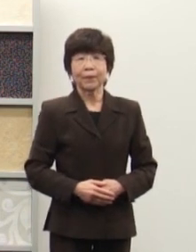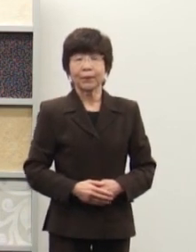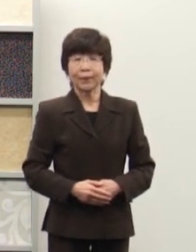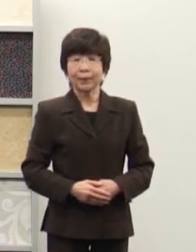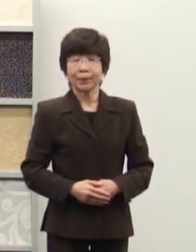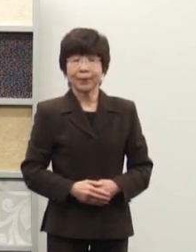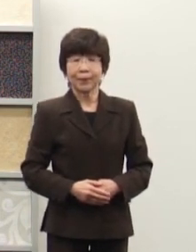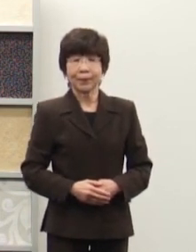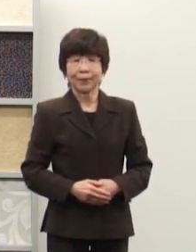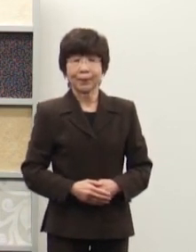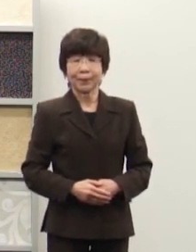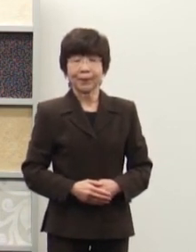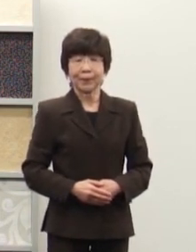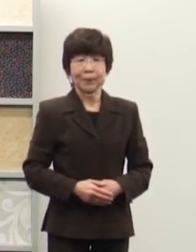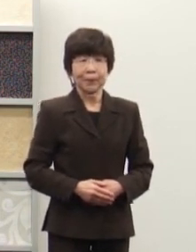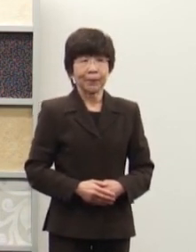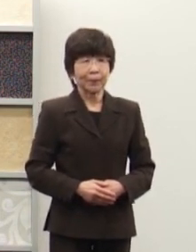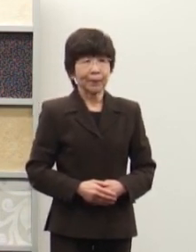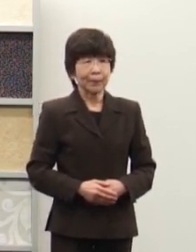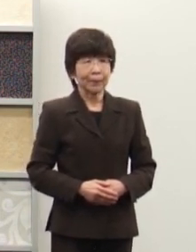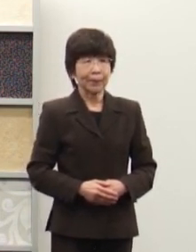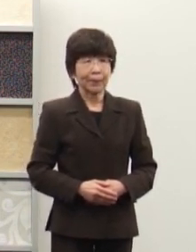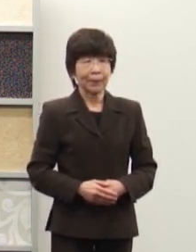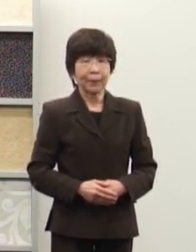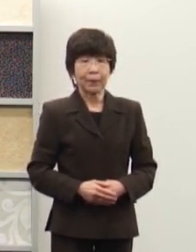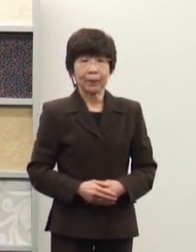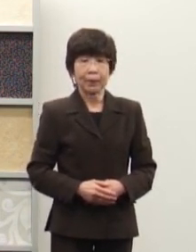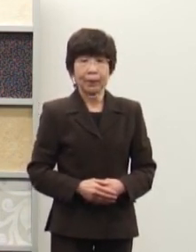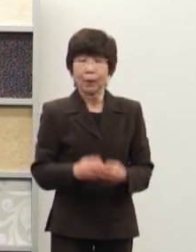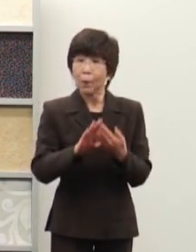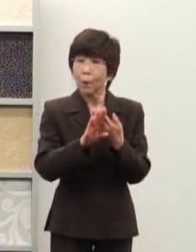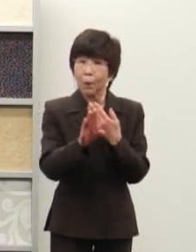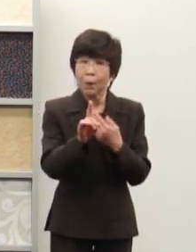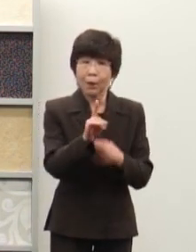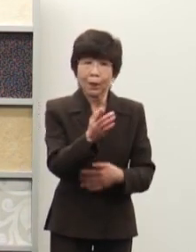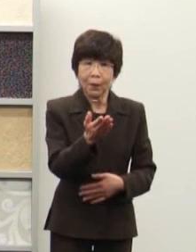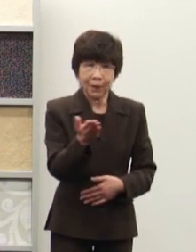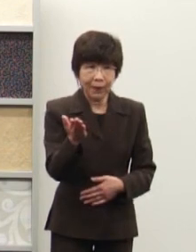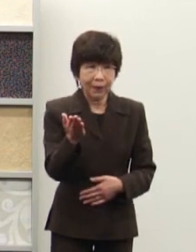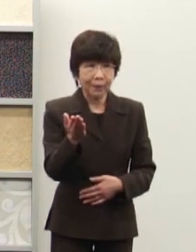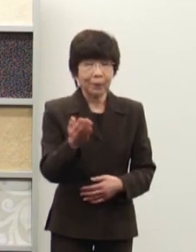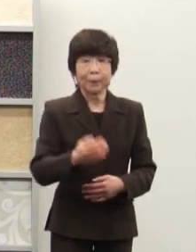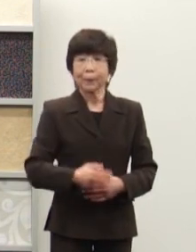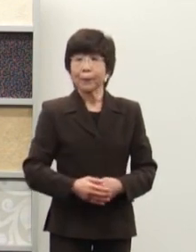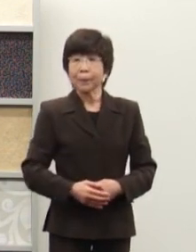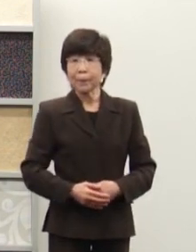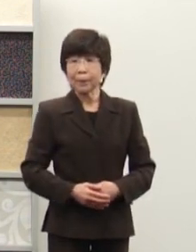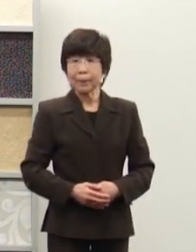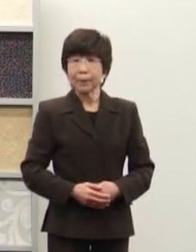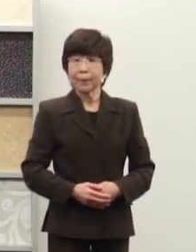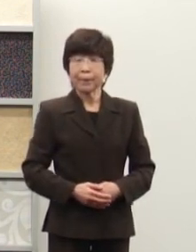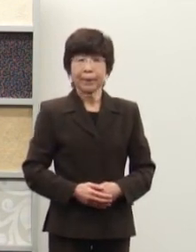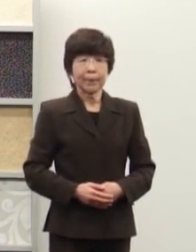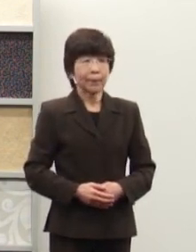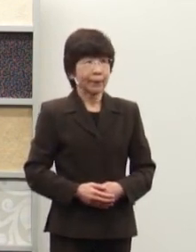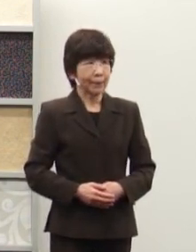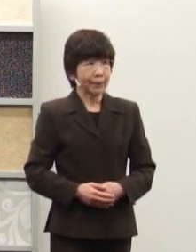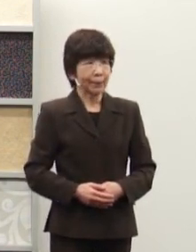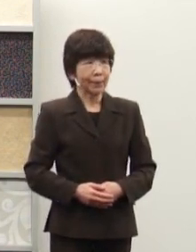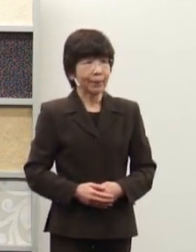はい、ありがとうございます。 よろしいでしょうか。はい、他よろしいでしょうか。はい、